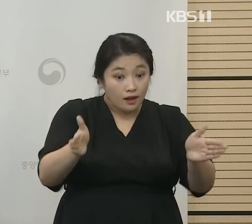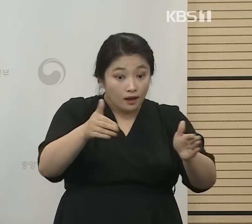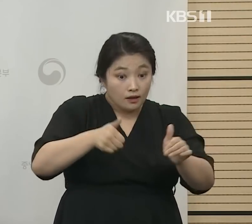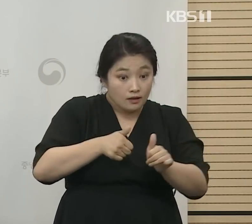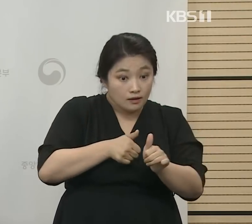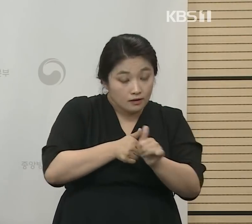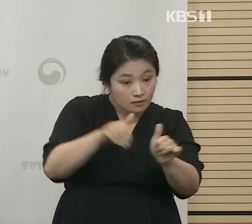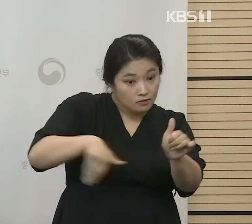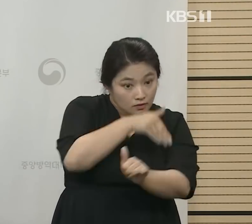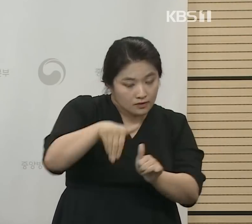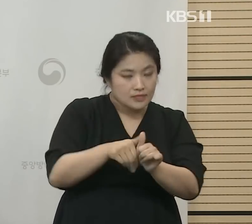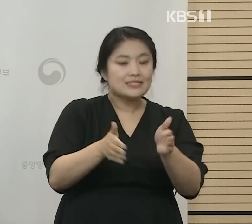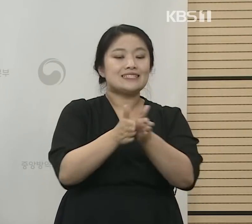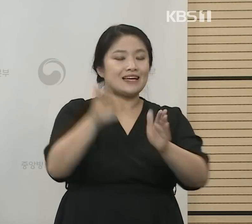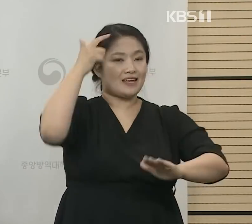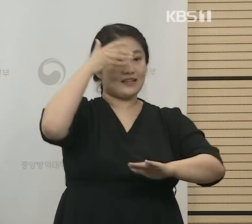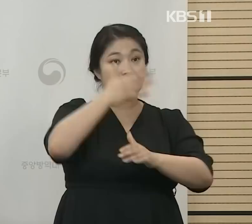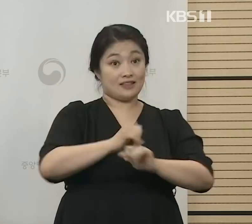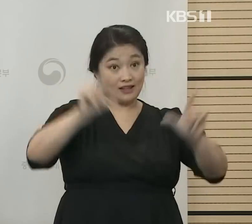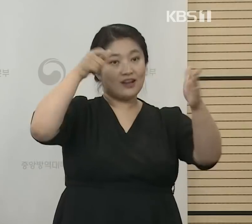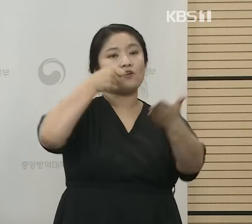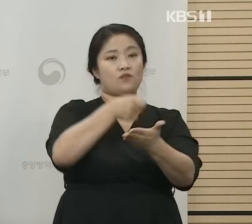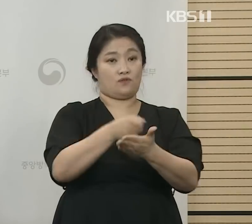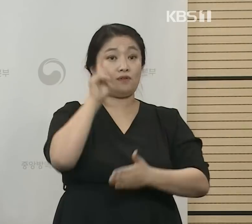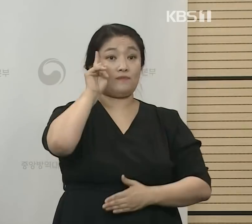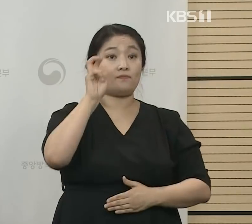따라 시작 일정은 정할 예정입니다.